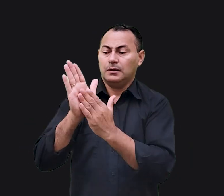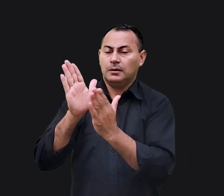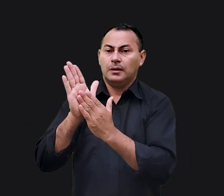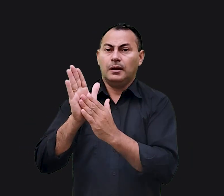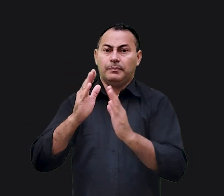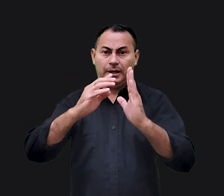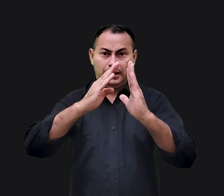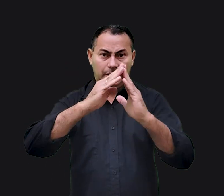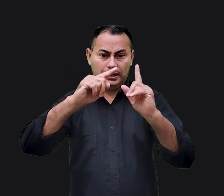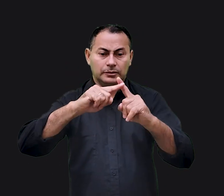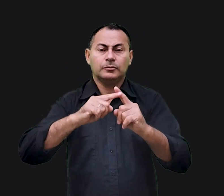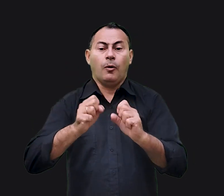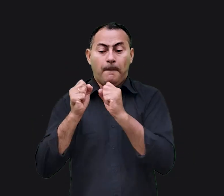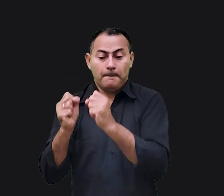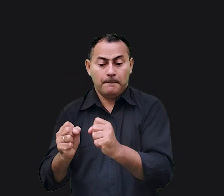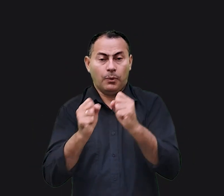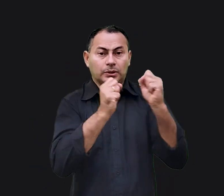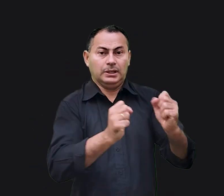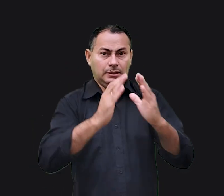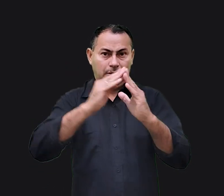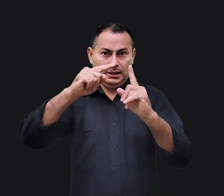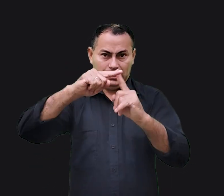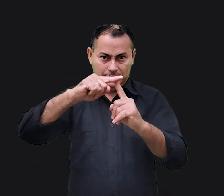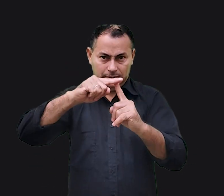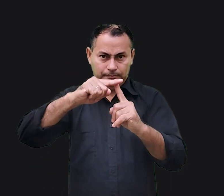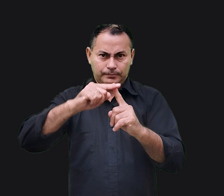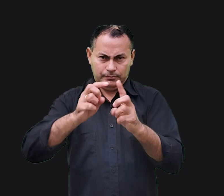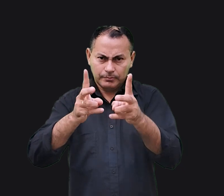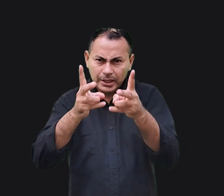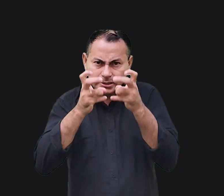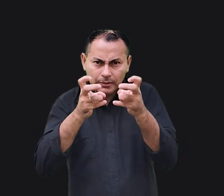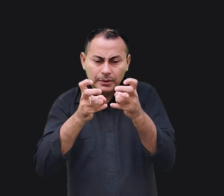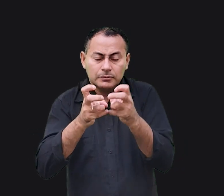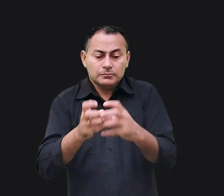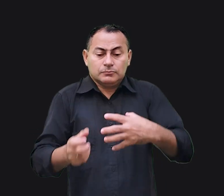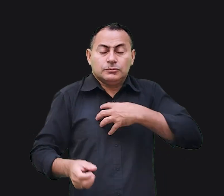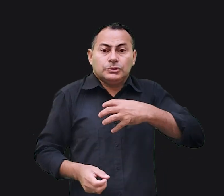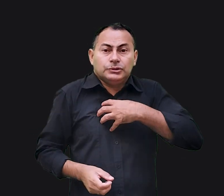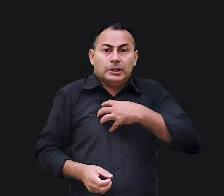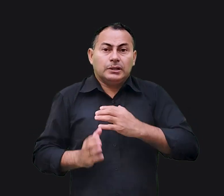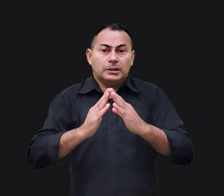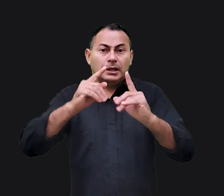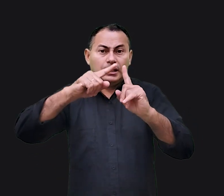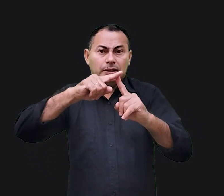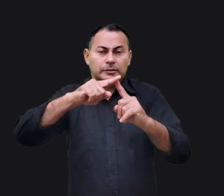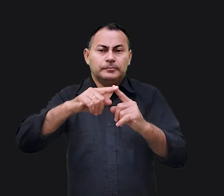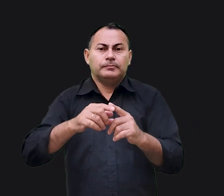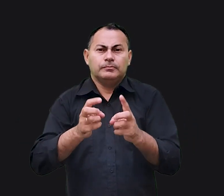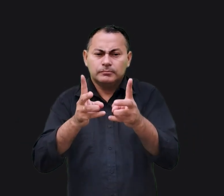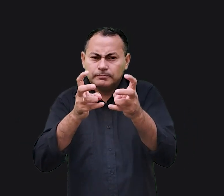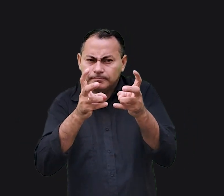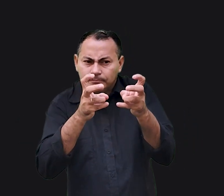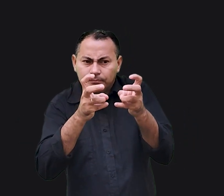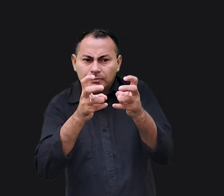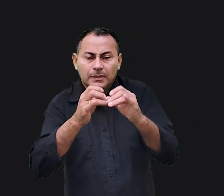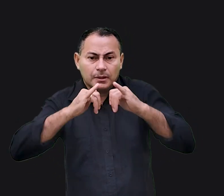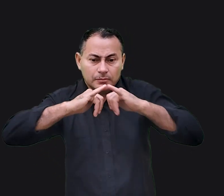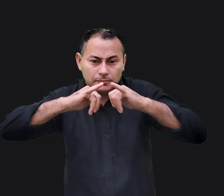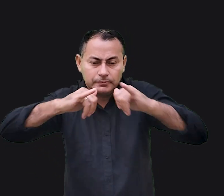para a igreja, o poder da igreja. Observe a performance da igreja. Observe a pregação